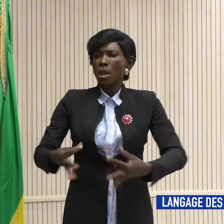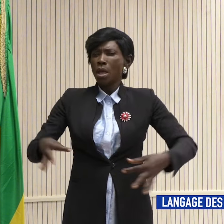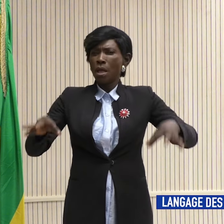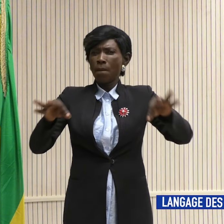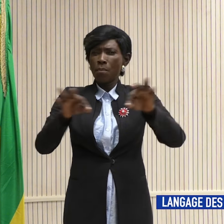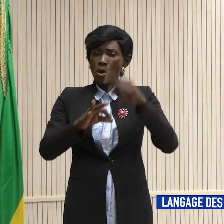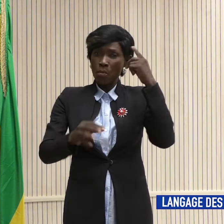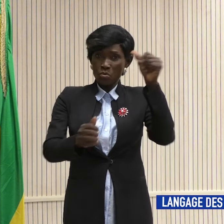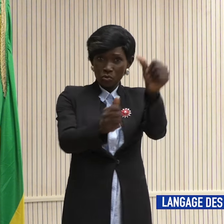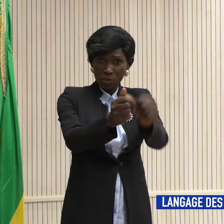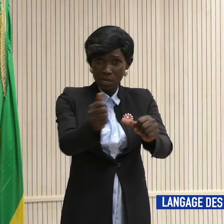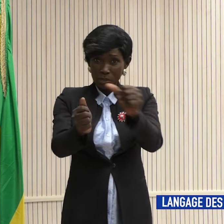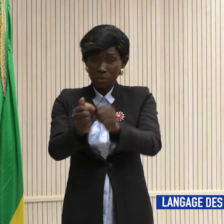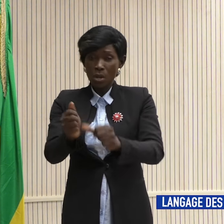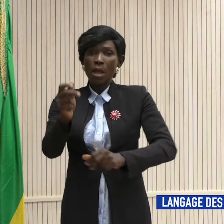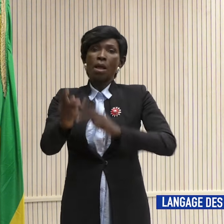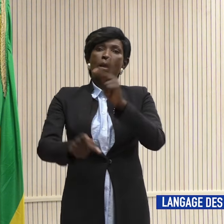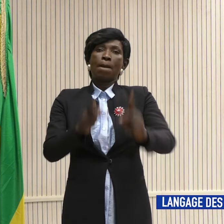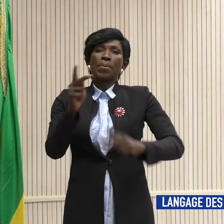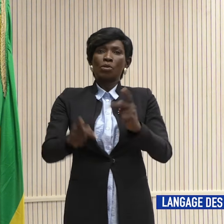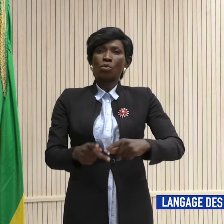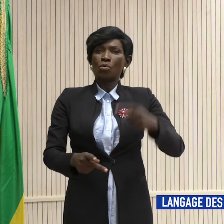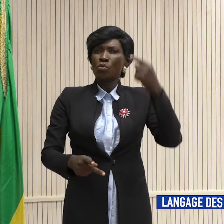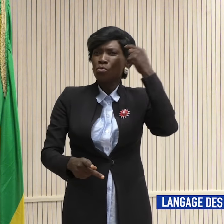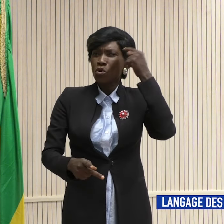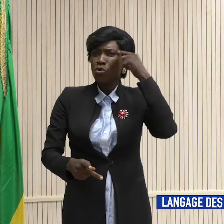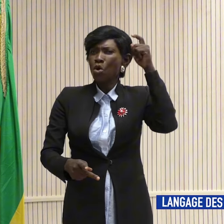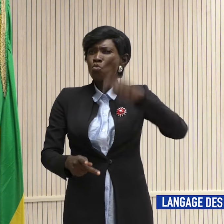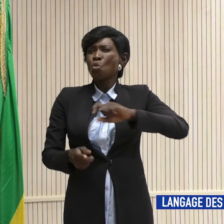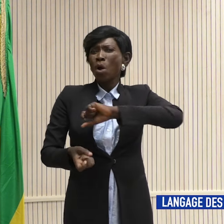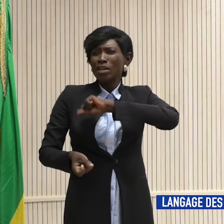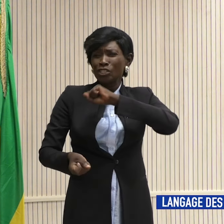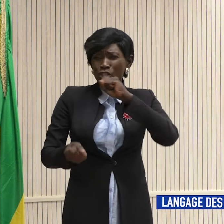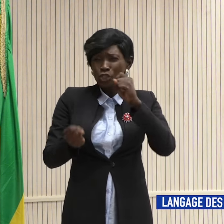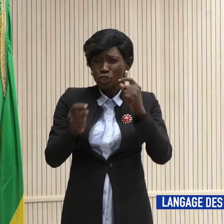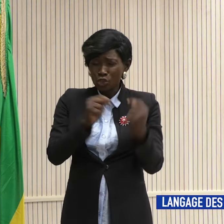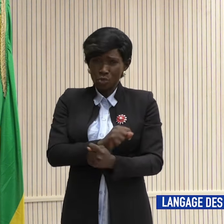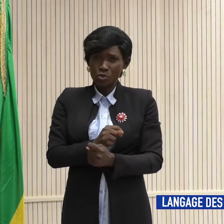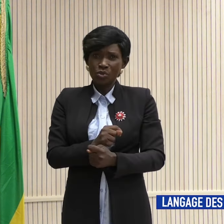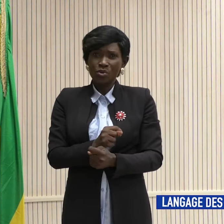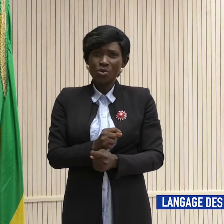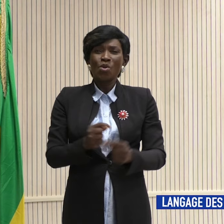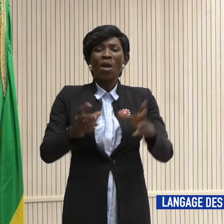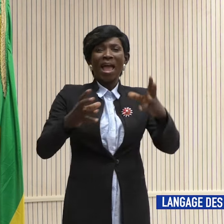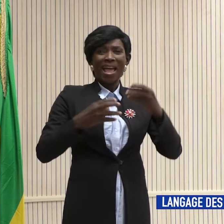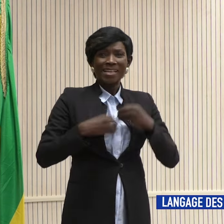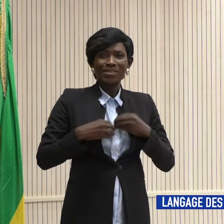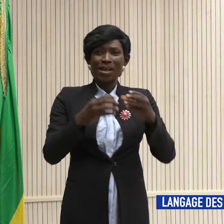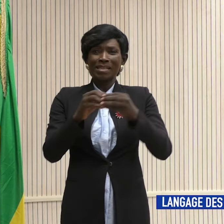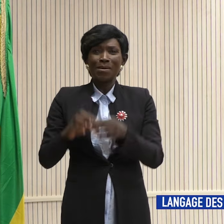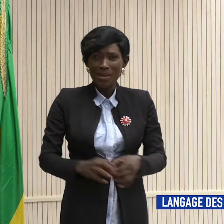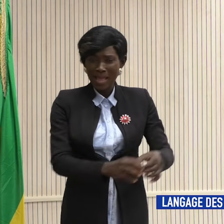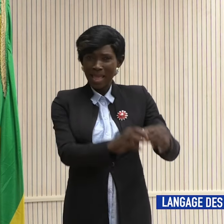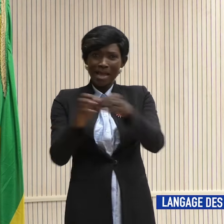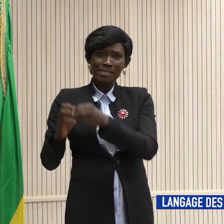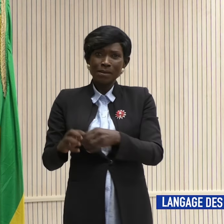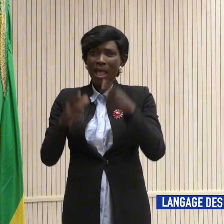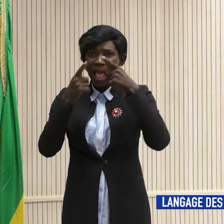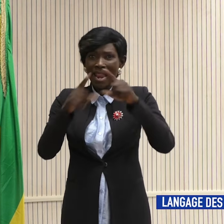chacun de nous de restaurer sa mentalité en acceptant l'autre dans sa différence pour faire de